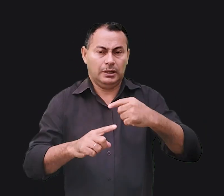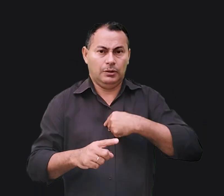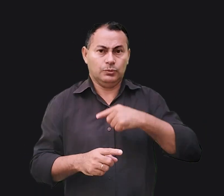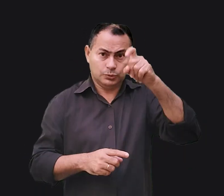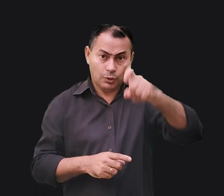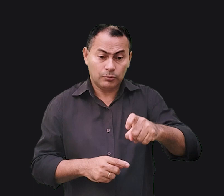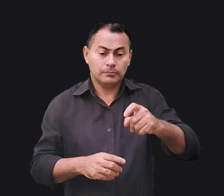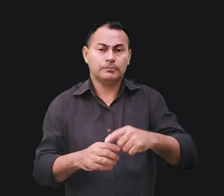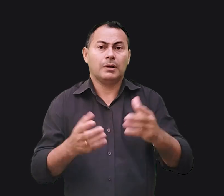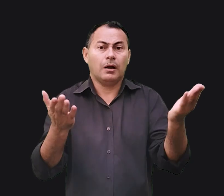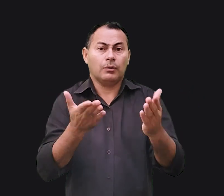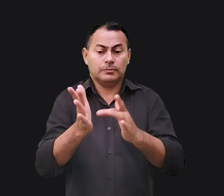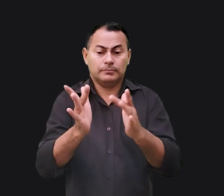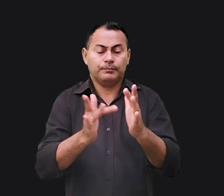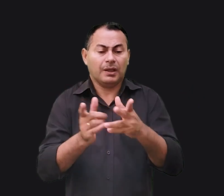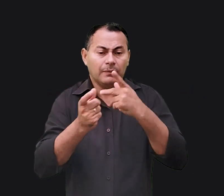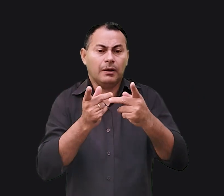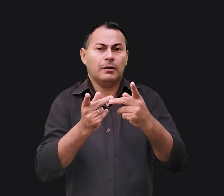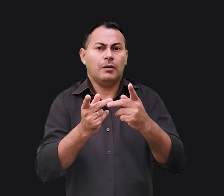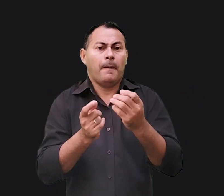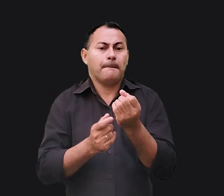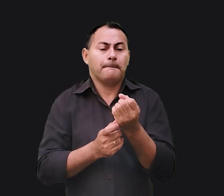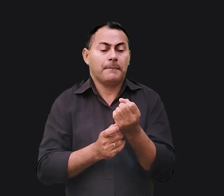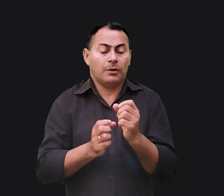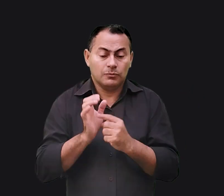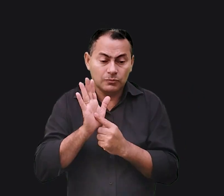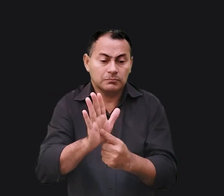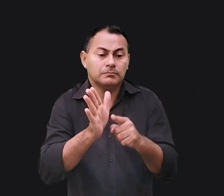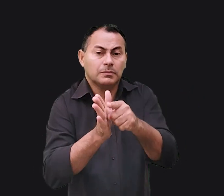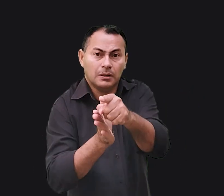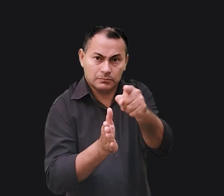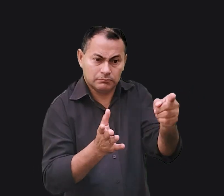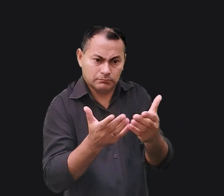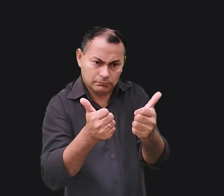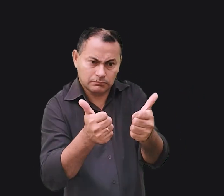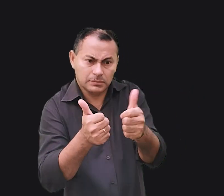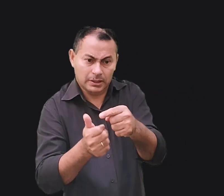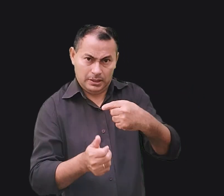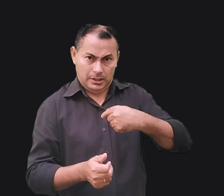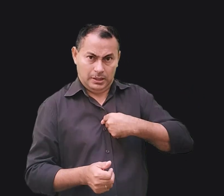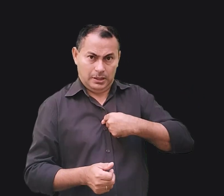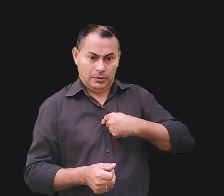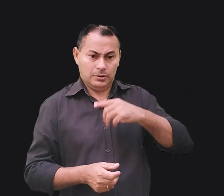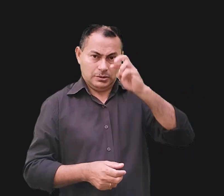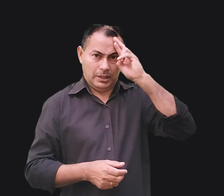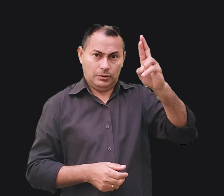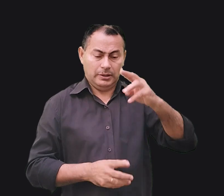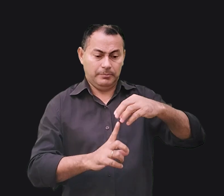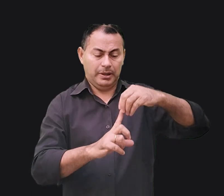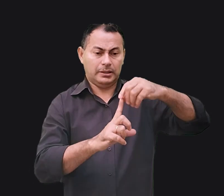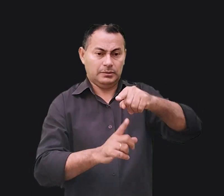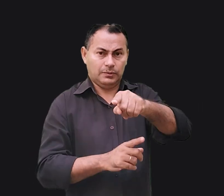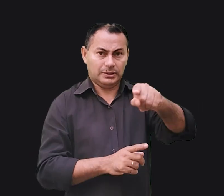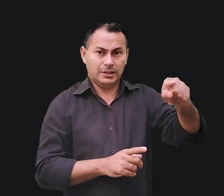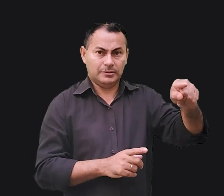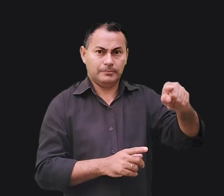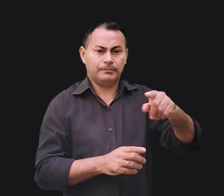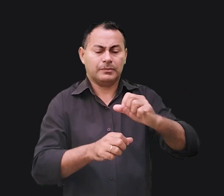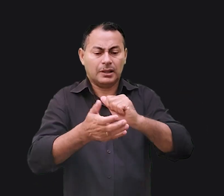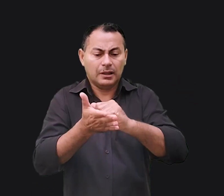sou. Agora Jesus dispara uma bomba neles. Pois bem, se eu, sendo Senhor e Mestre de vocês, lavei-lhes